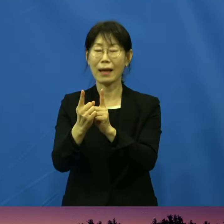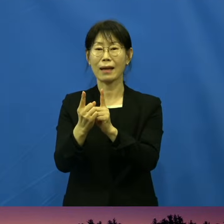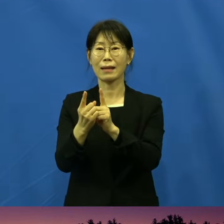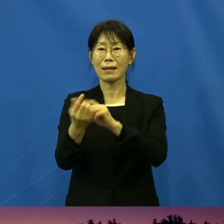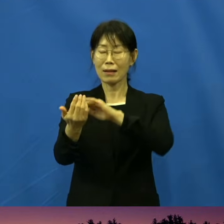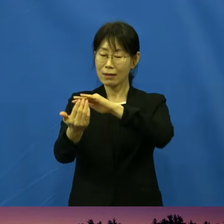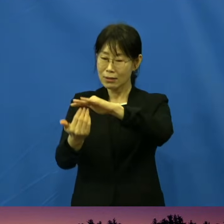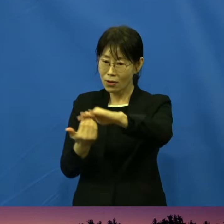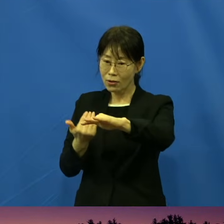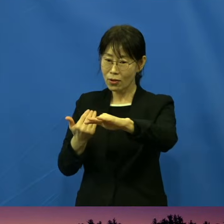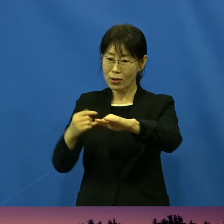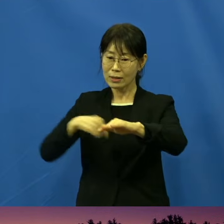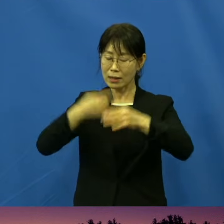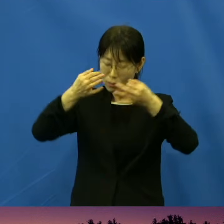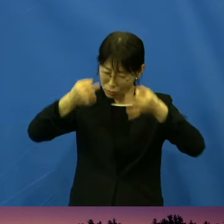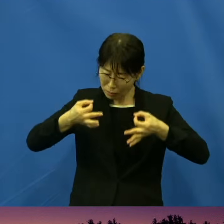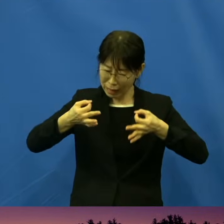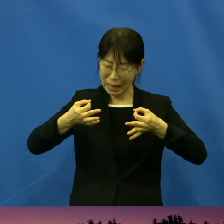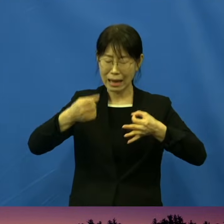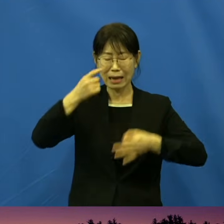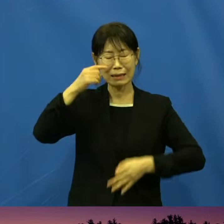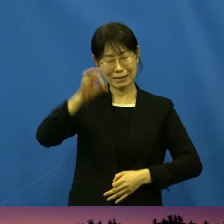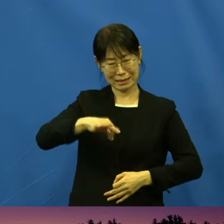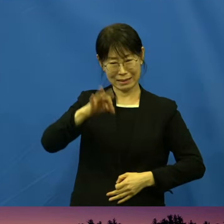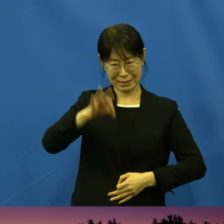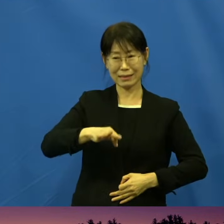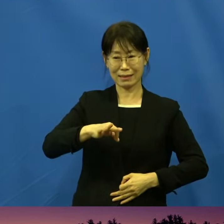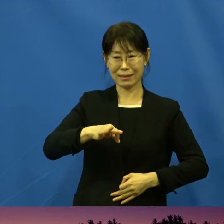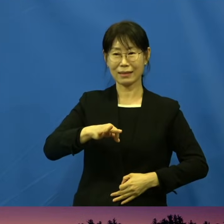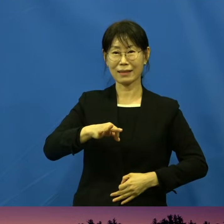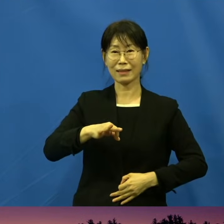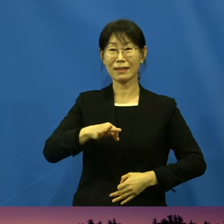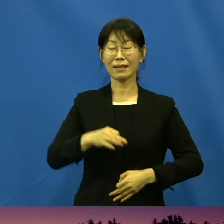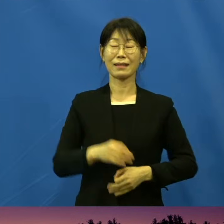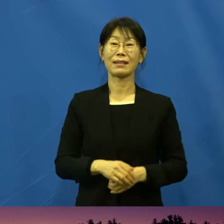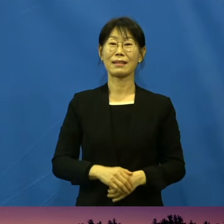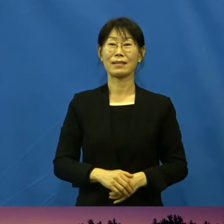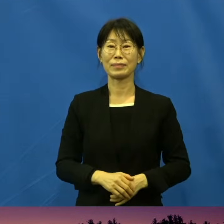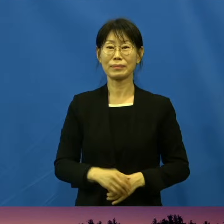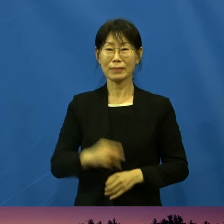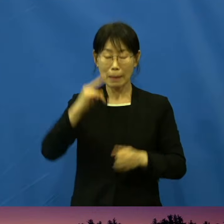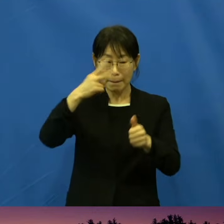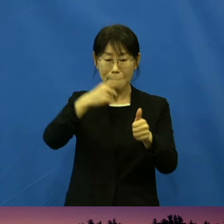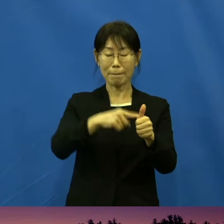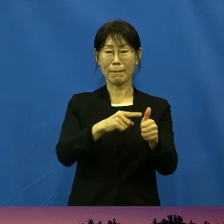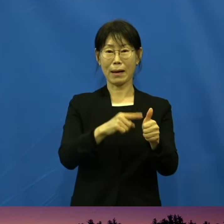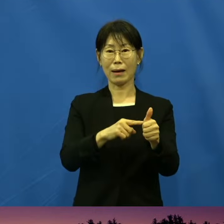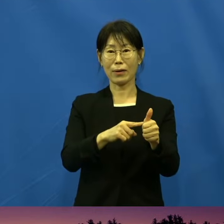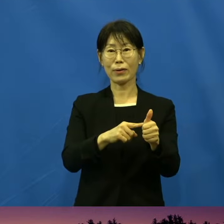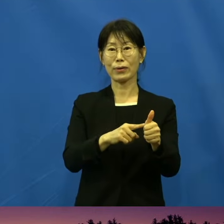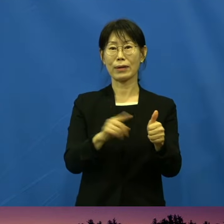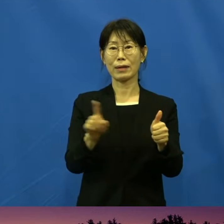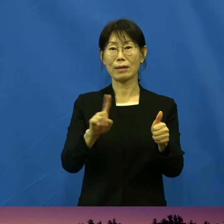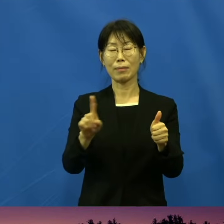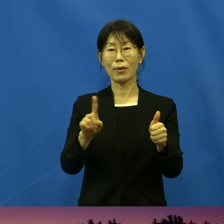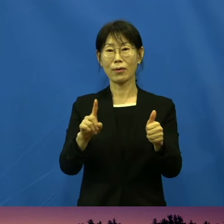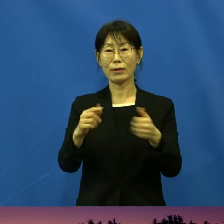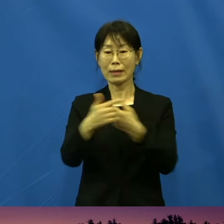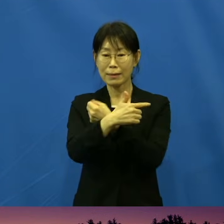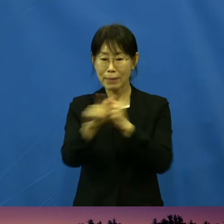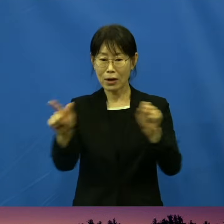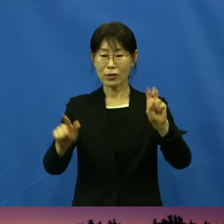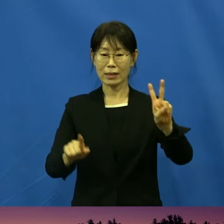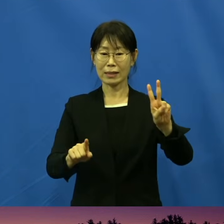여러분, 바울이 그의 인생의 변화가 일어난 분명한 그 변화를 알려주는 구절이 오늘 사실 갈라디아서